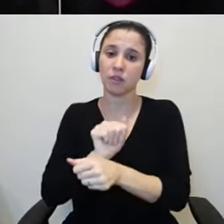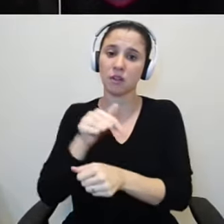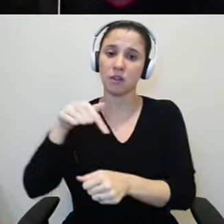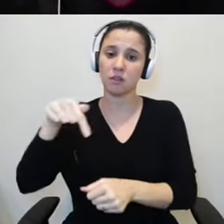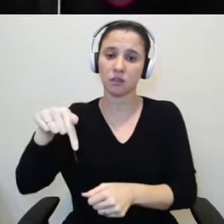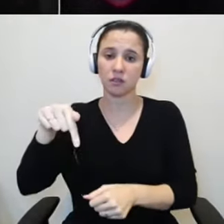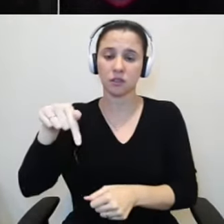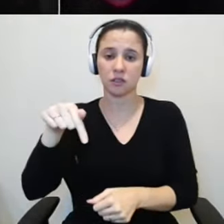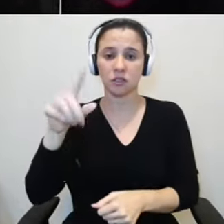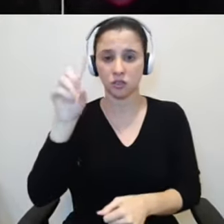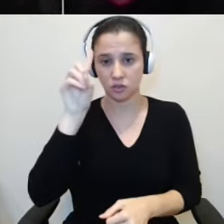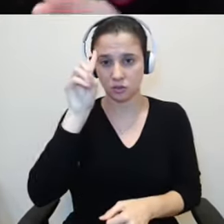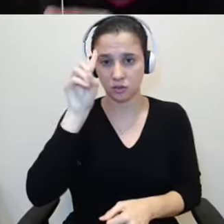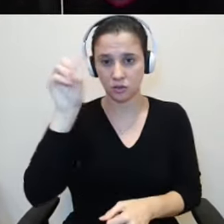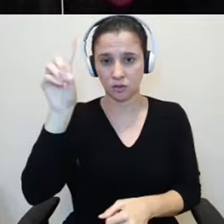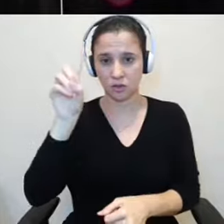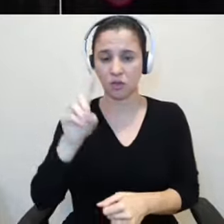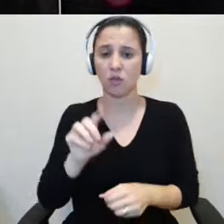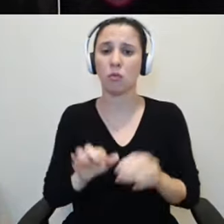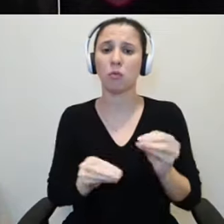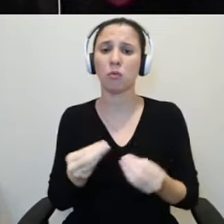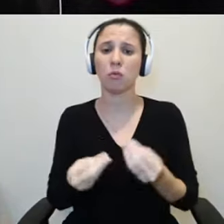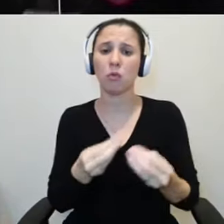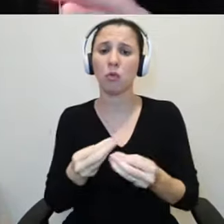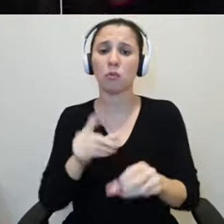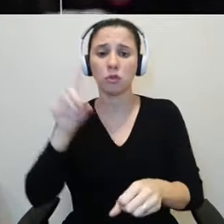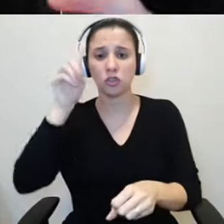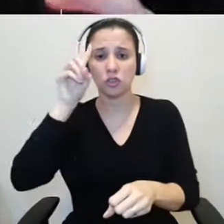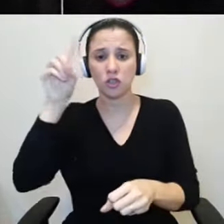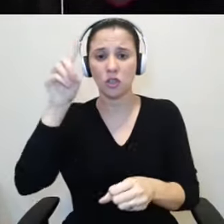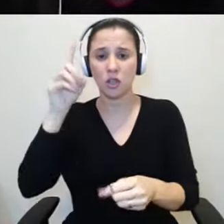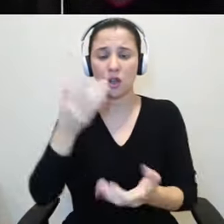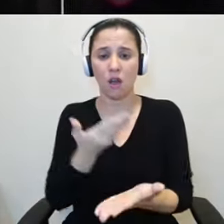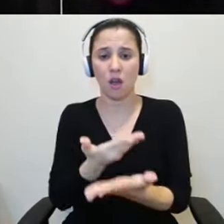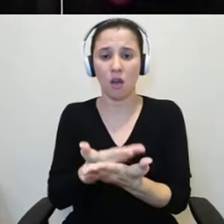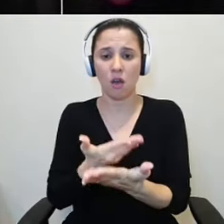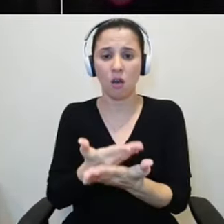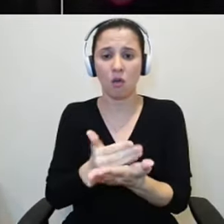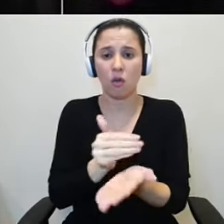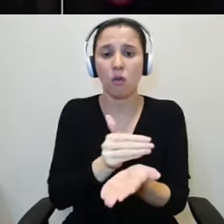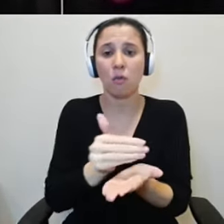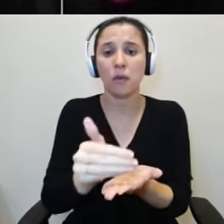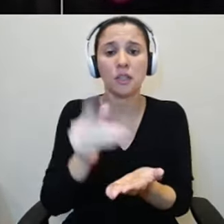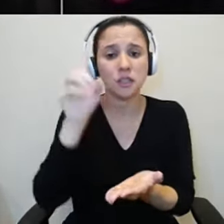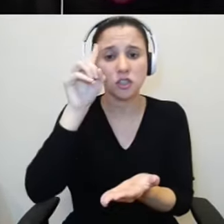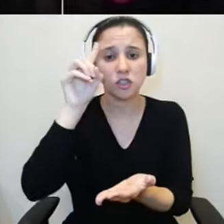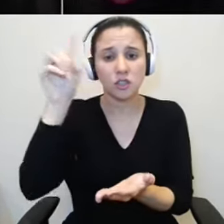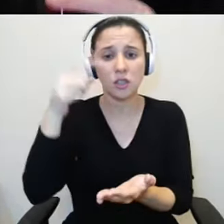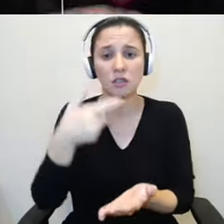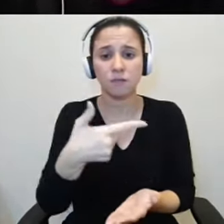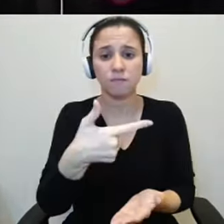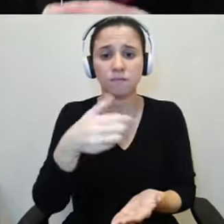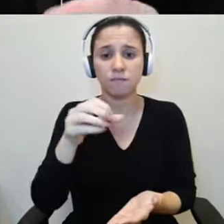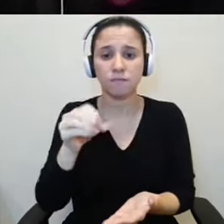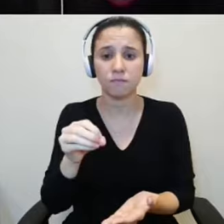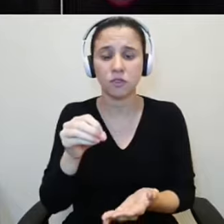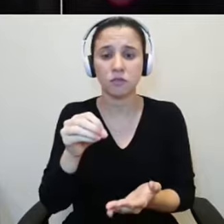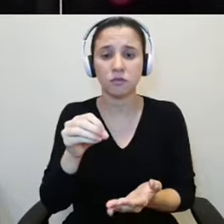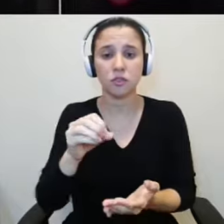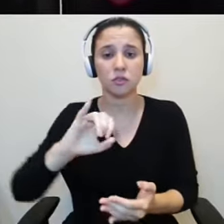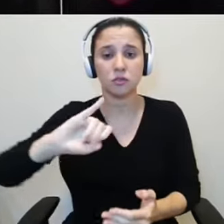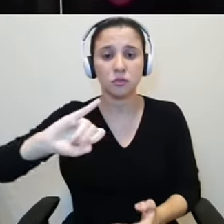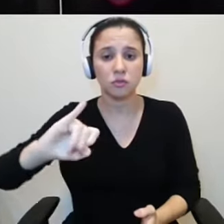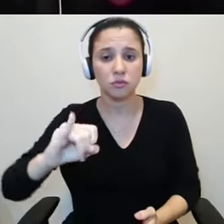das atividades letivas, ou seja, das aulas? Dia 20 de julho. Então, dia 20 de